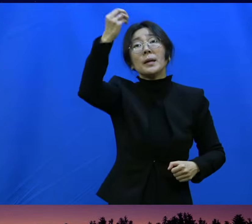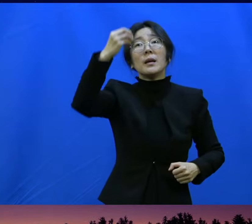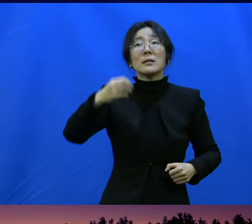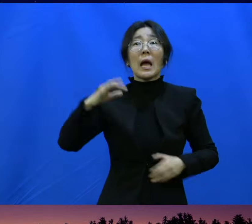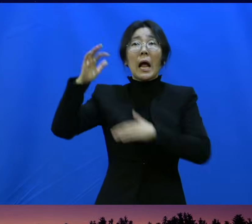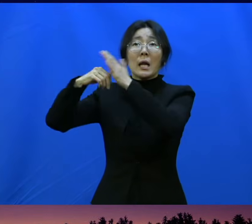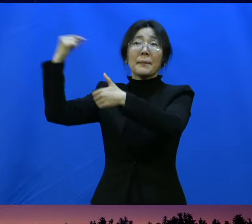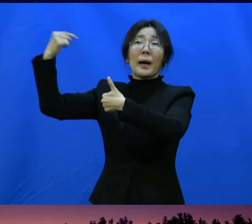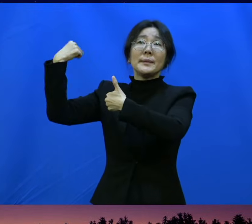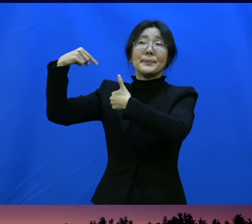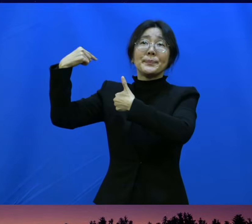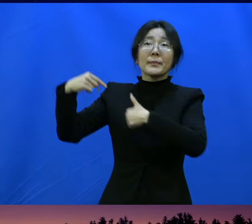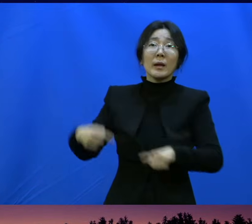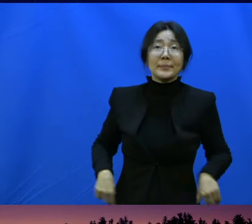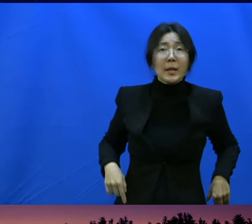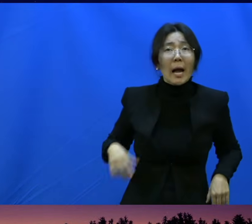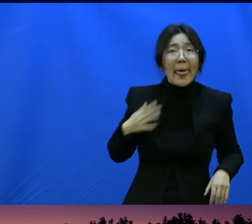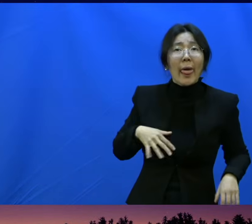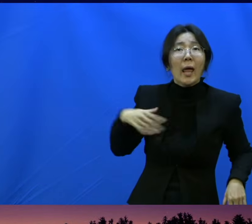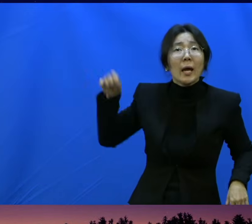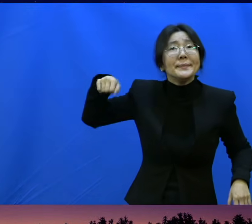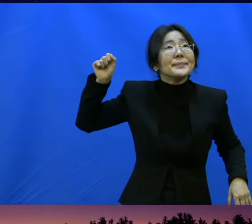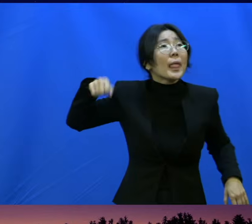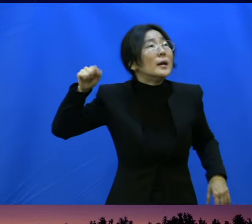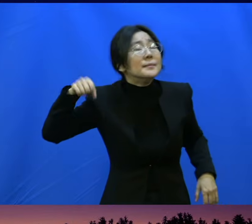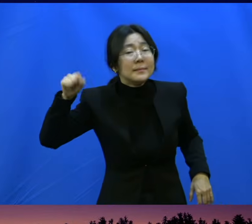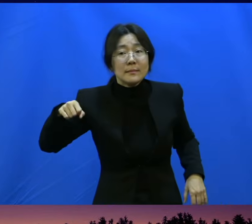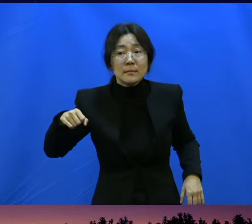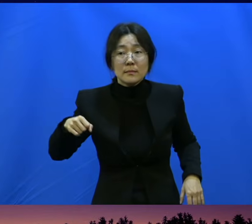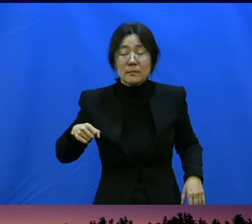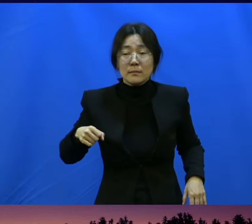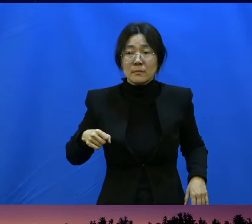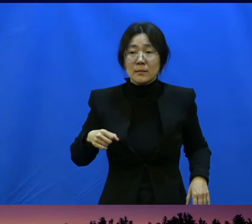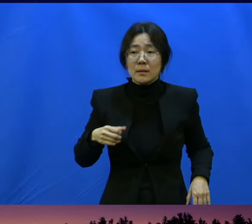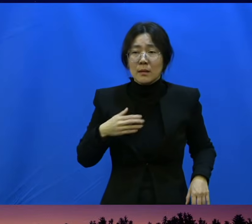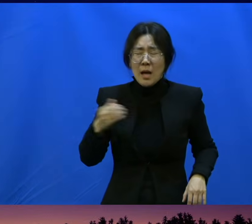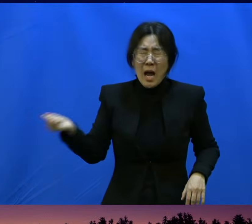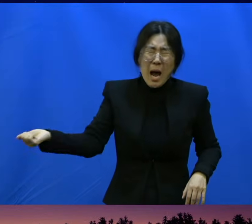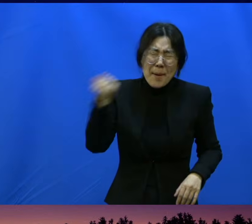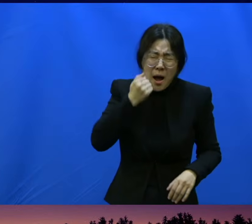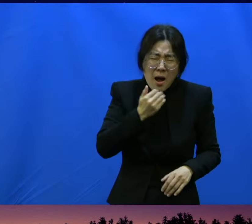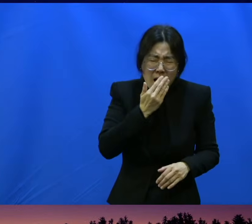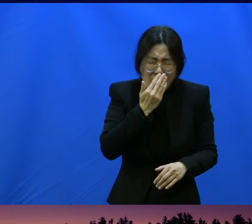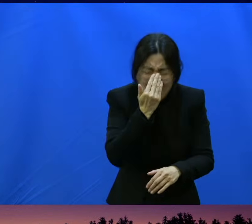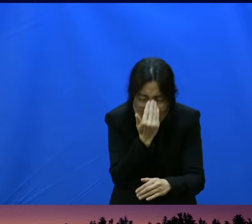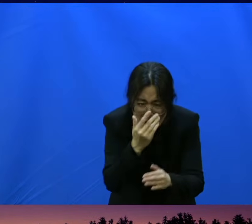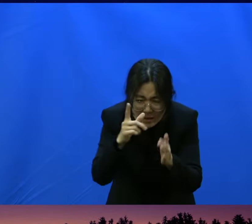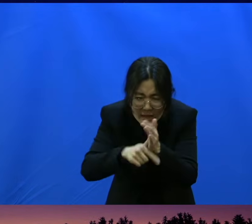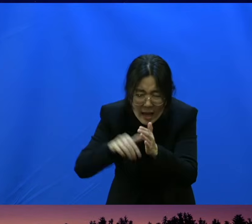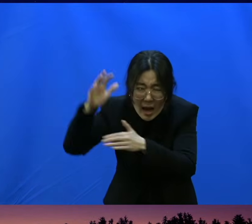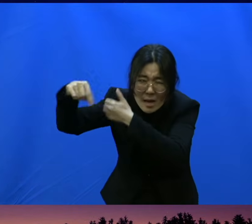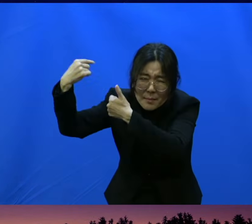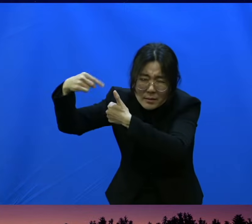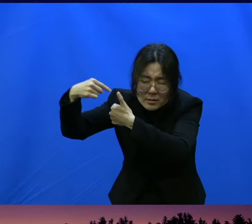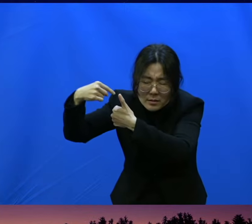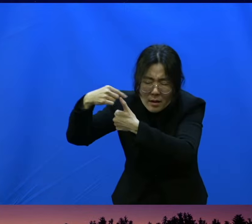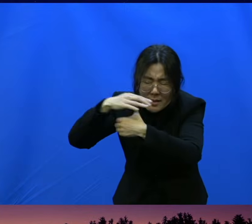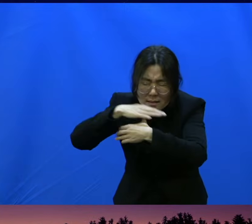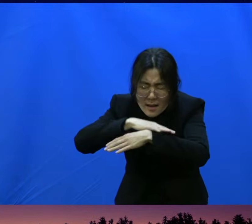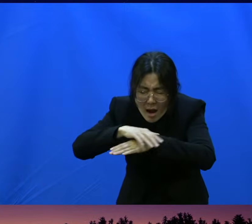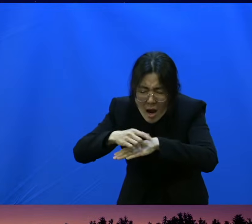그리고 다윗은 이 공동체를 품으면서 자신이 성장해 갑니다. 그 진정한 왕은 이 아둘람 안에서 태어난